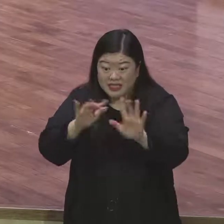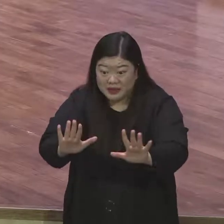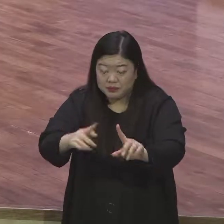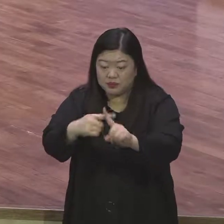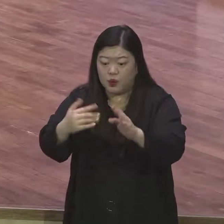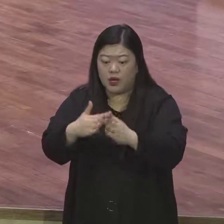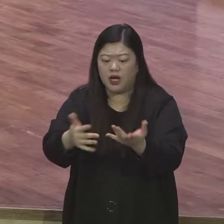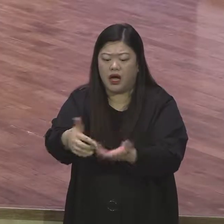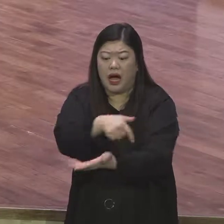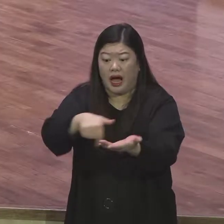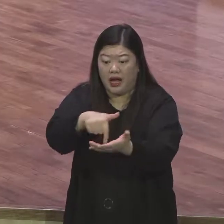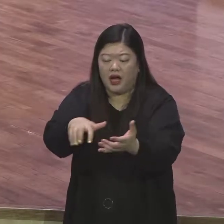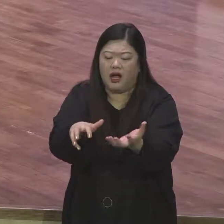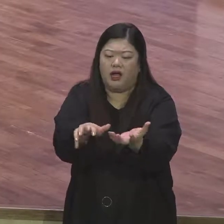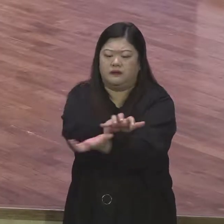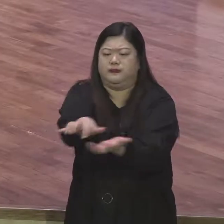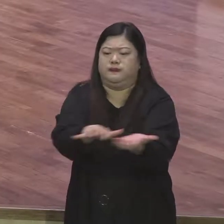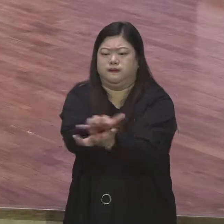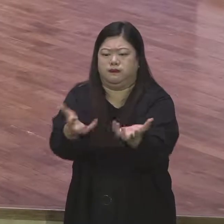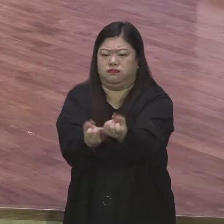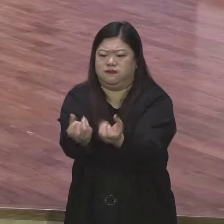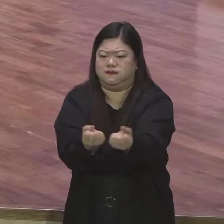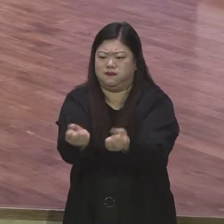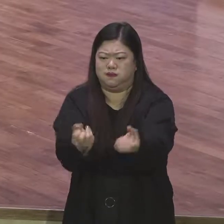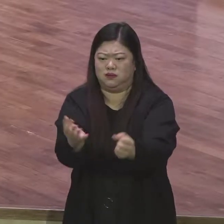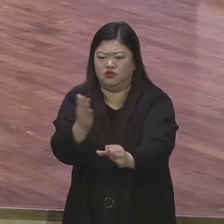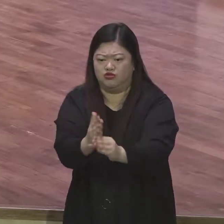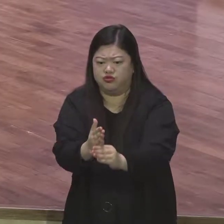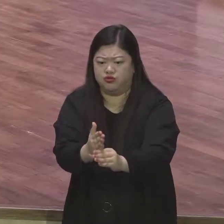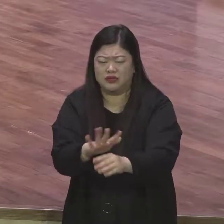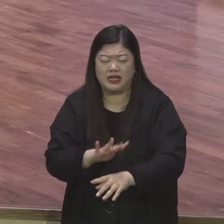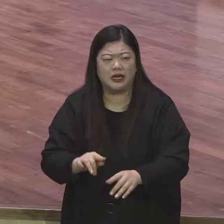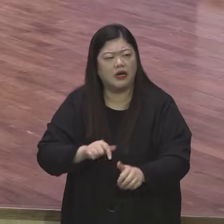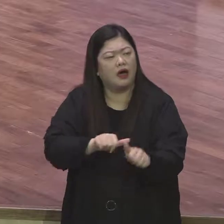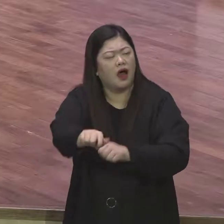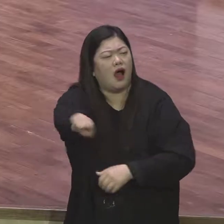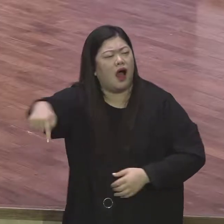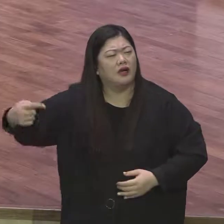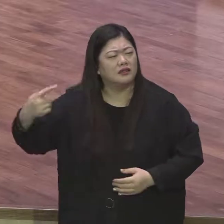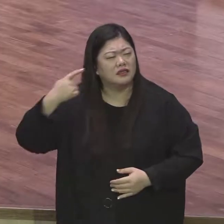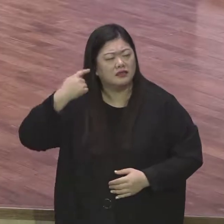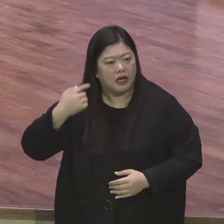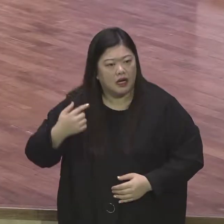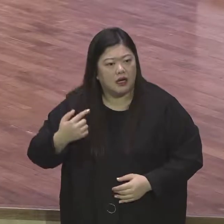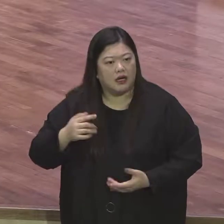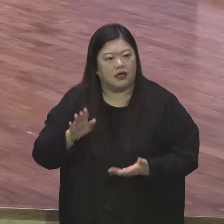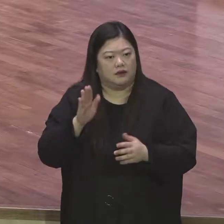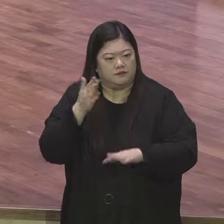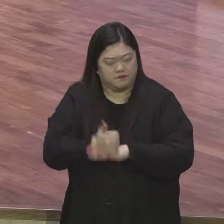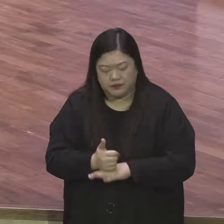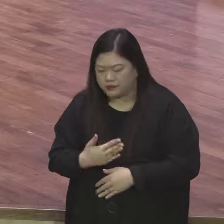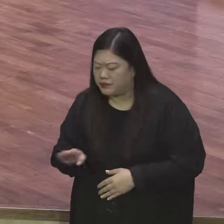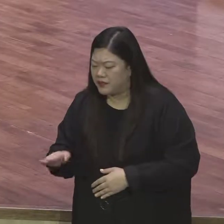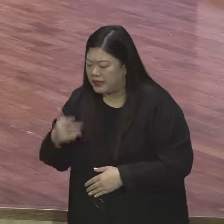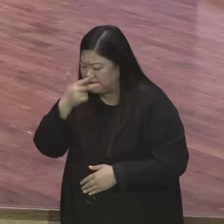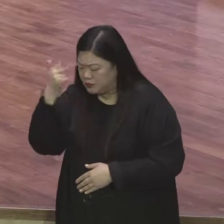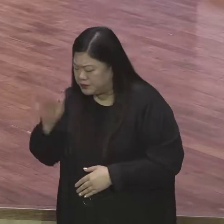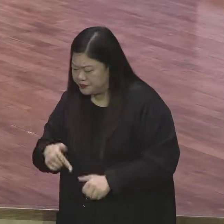소식을 들었어. 이런 상황 속에서 빨리 벗어나서 복음에 합당한